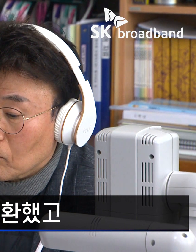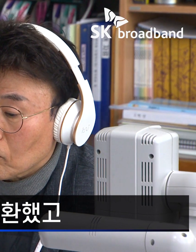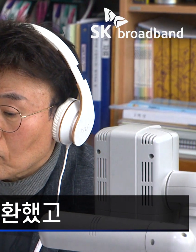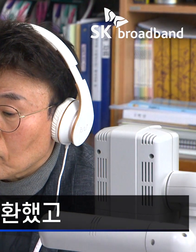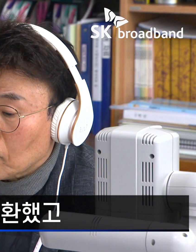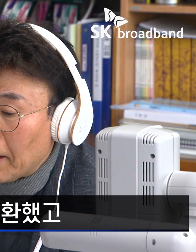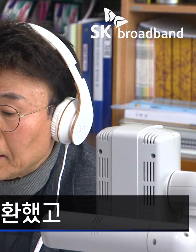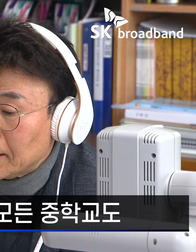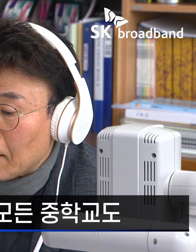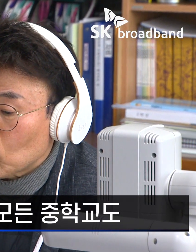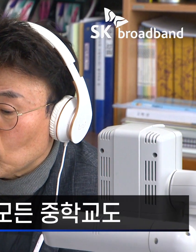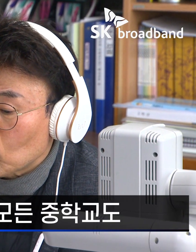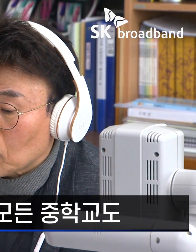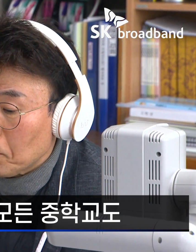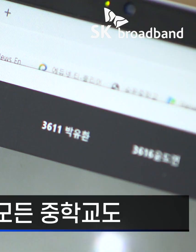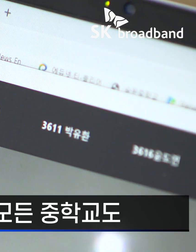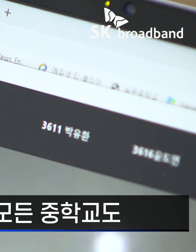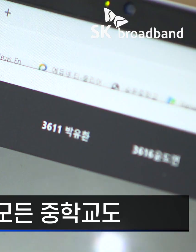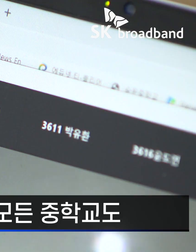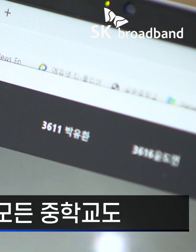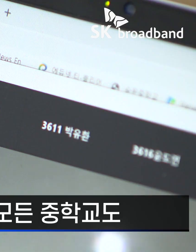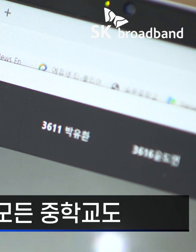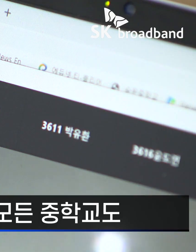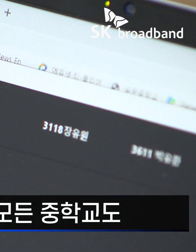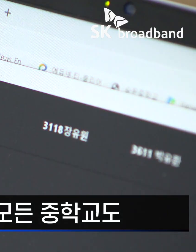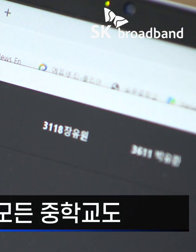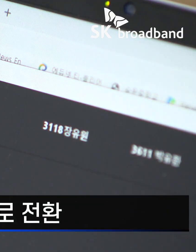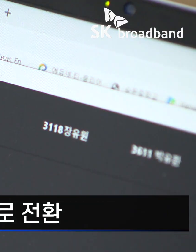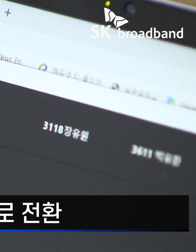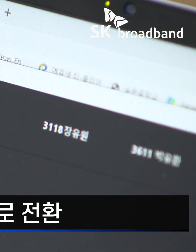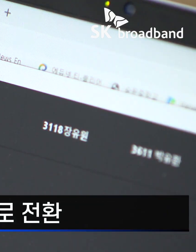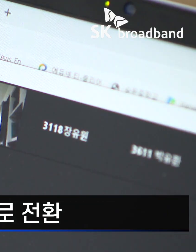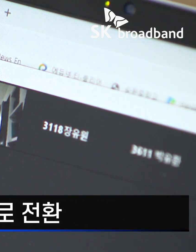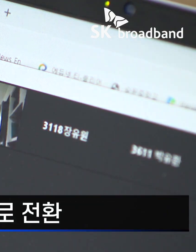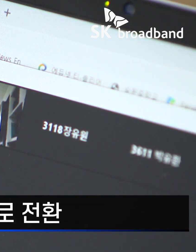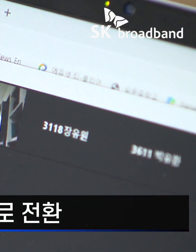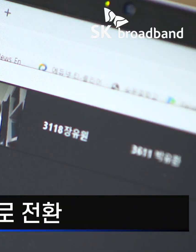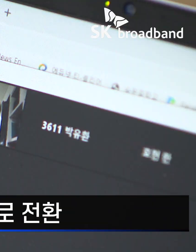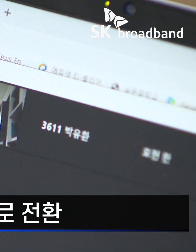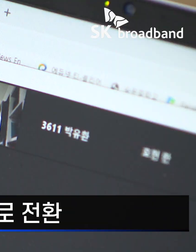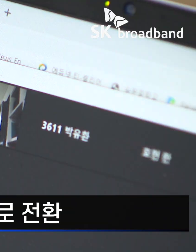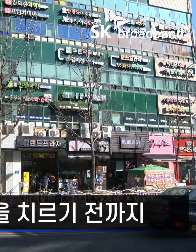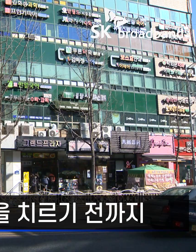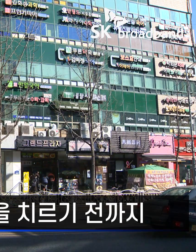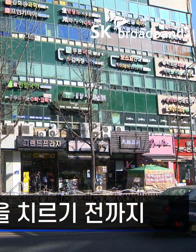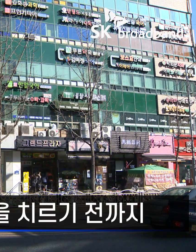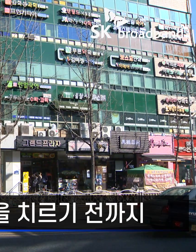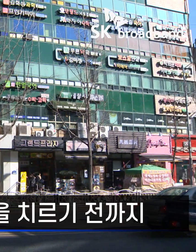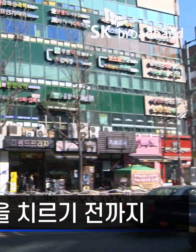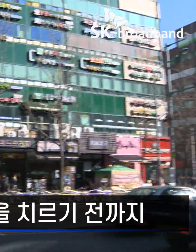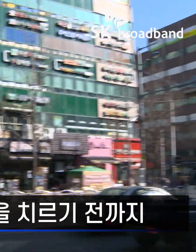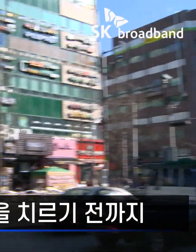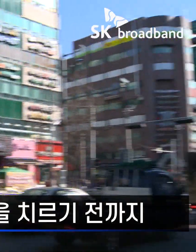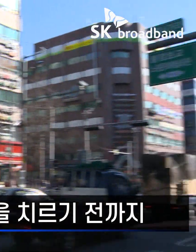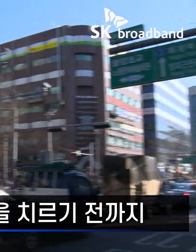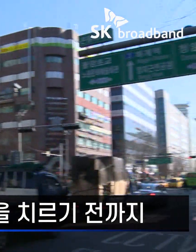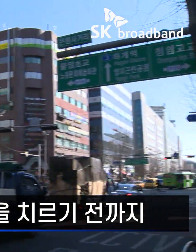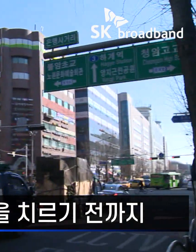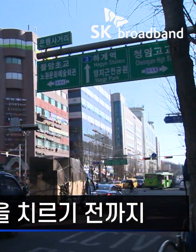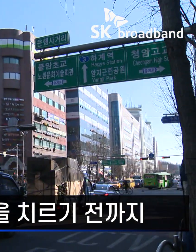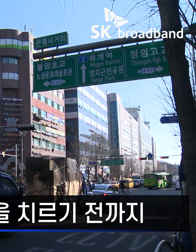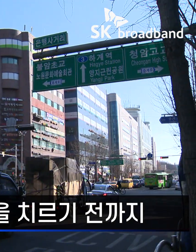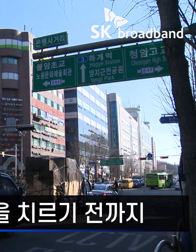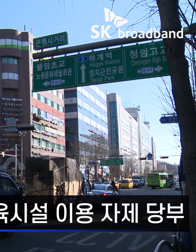원격으로 전환했고 30일부터 서울의 모든 중학교도 원격 수업으로 전환됩니다. 특히 수험생은 시험을